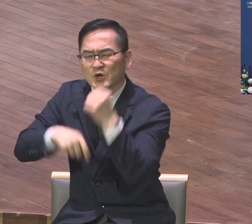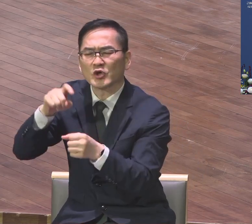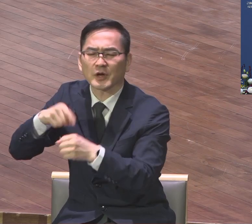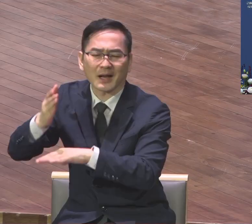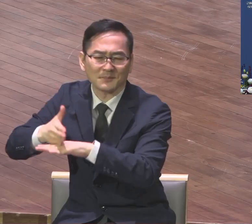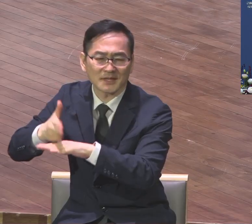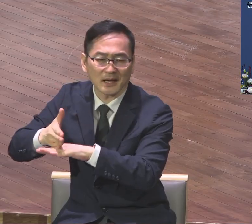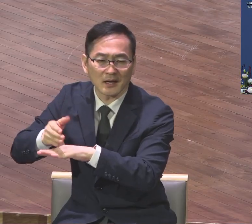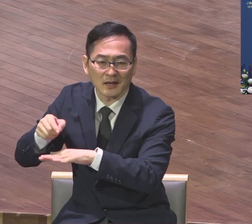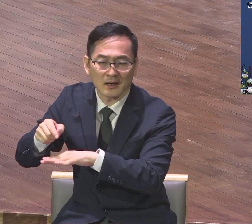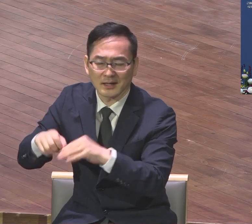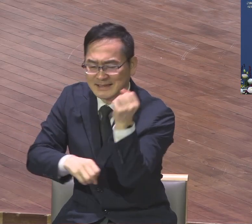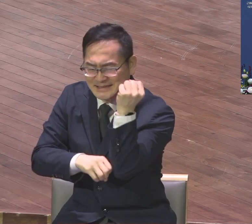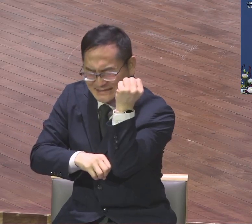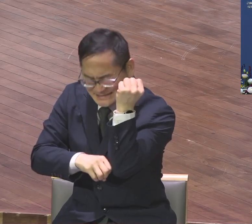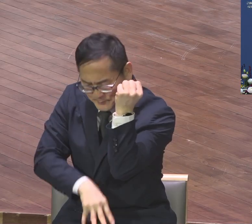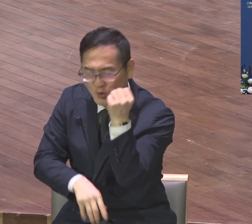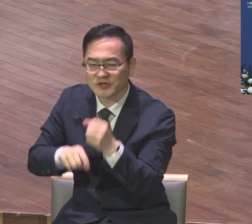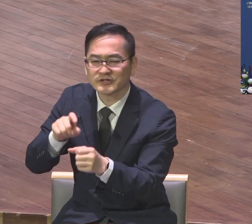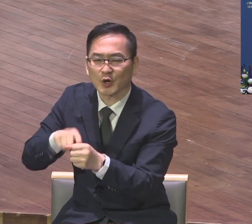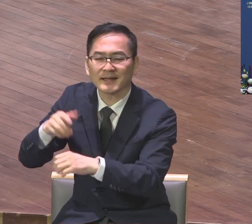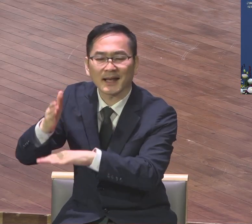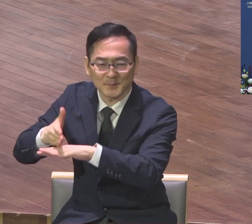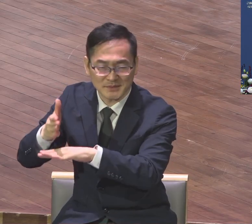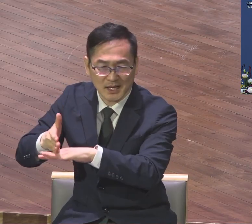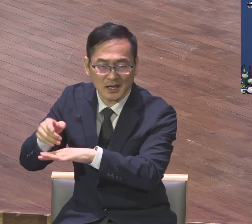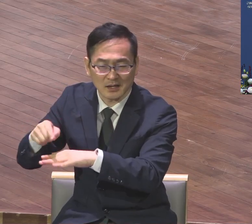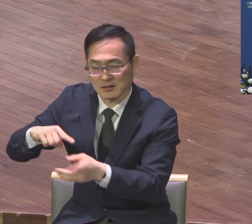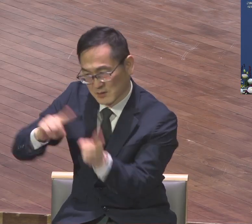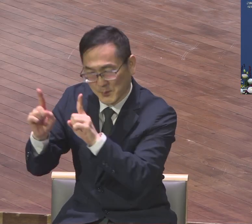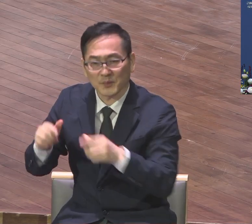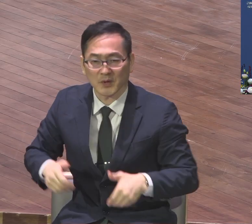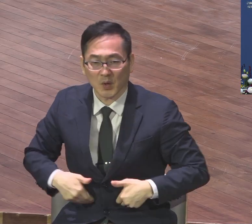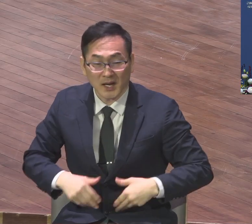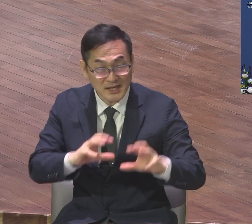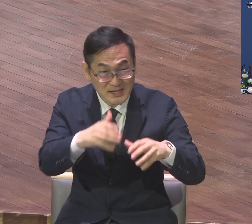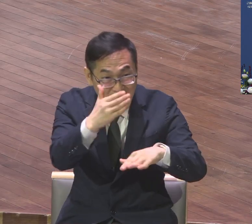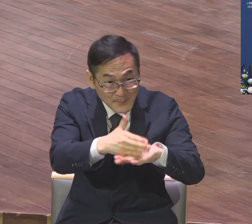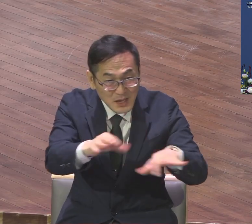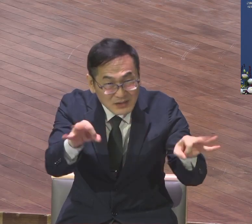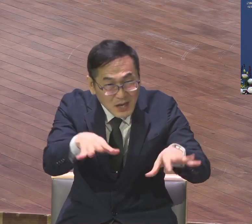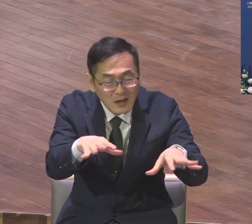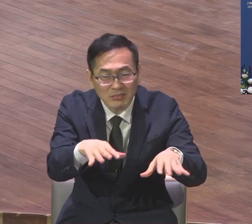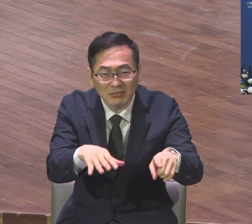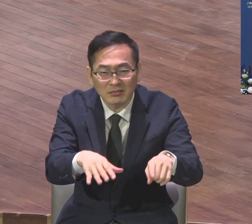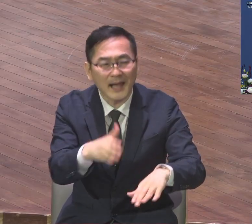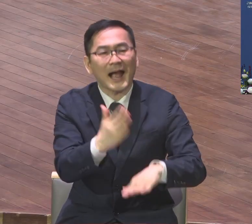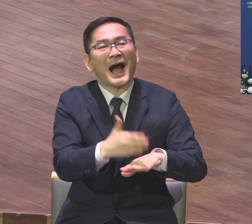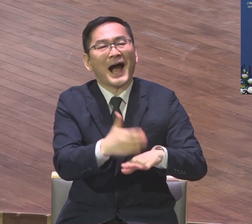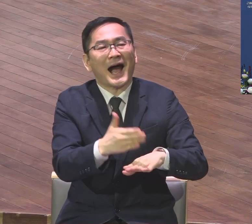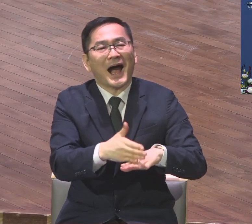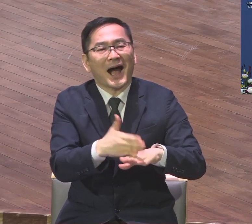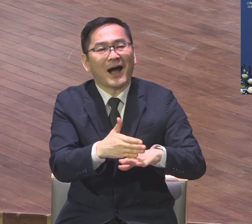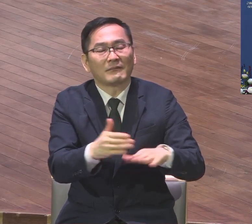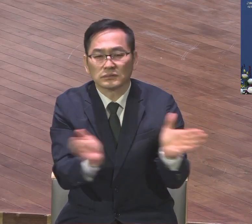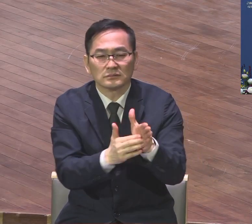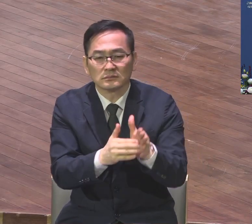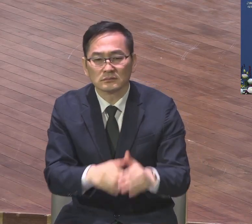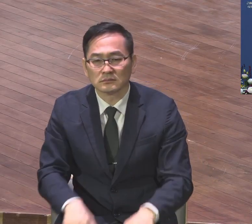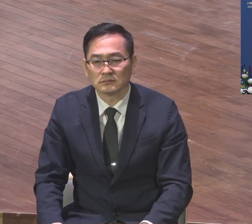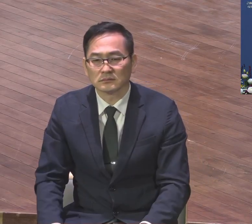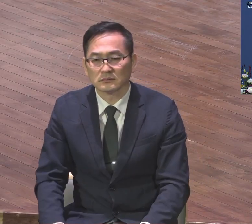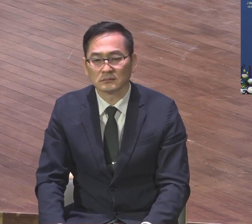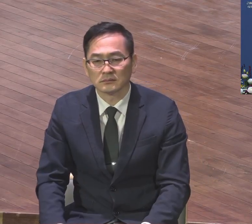근원적 감사가 회복되어야 돼요. 세상의 일반적인 이런 감사는 뭐 잠시 있다가 사라지지요.